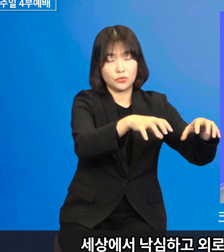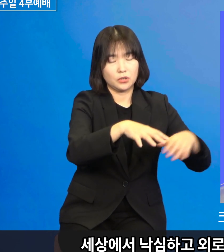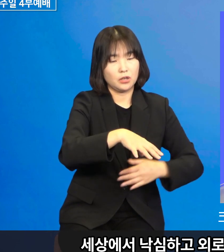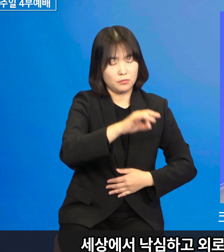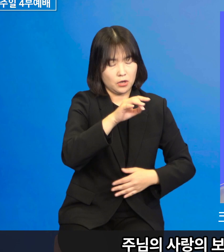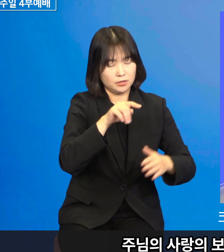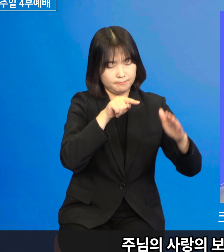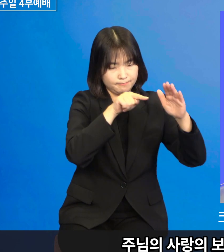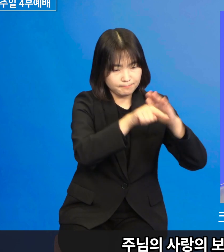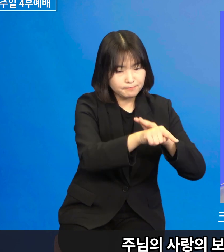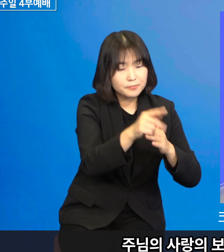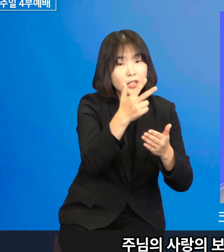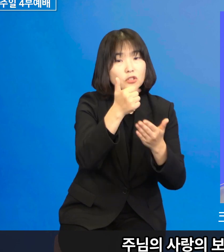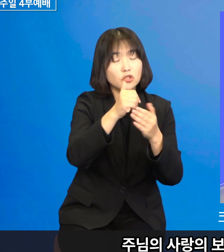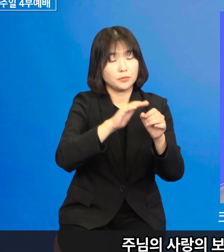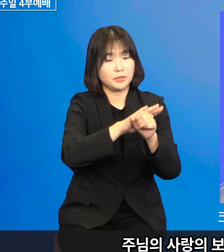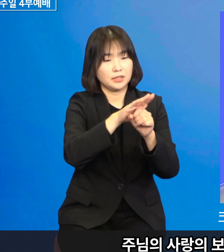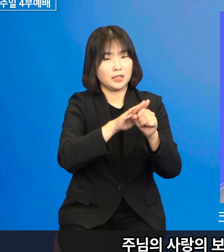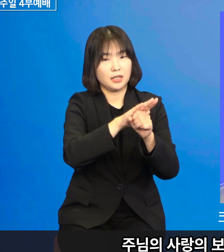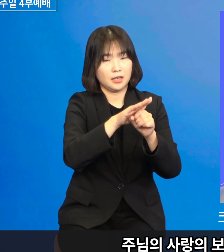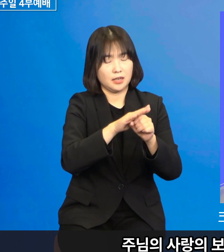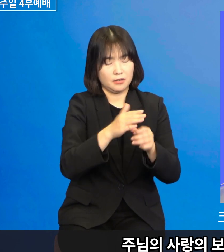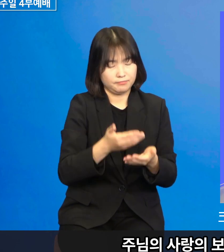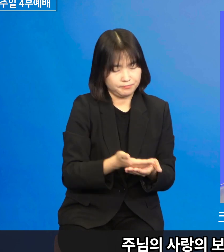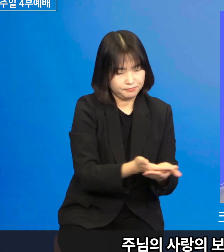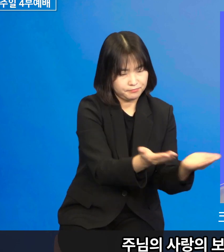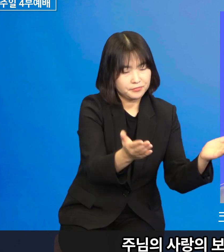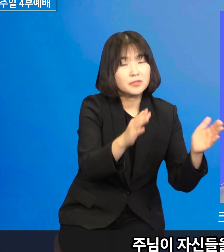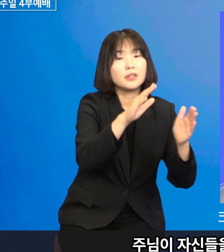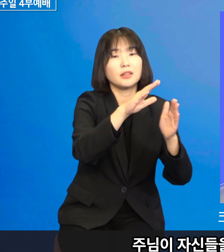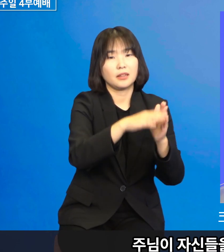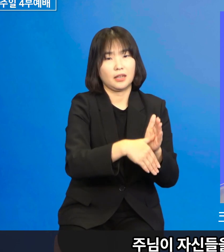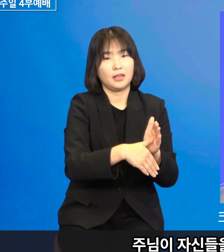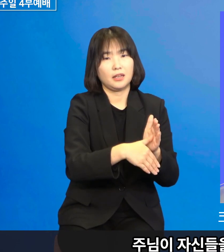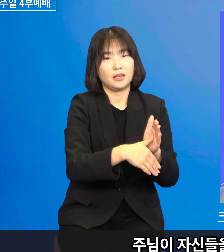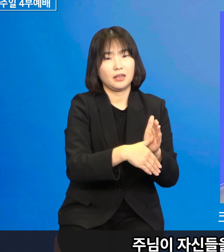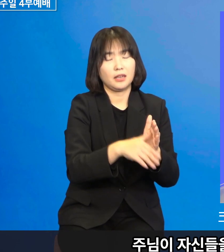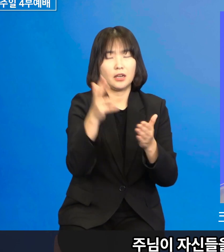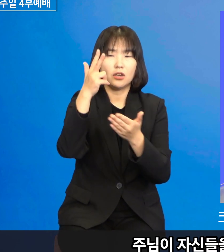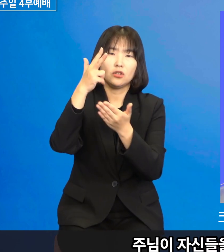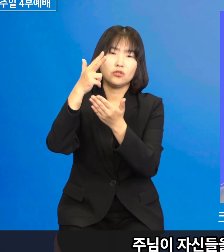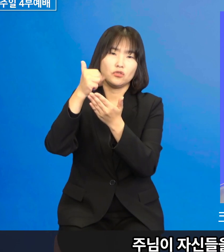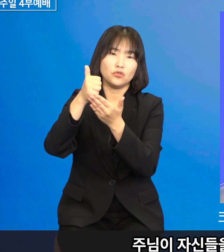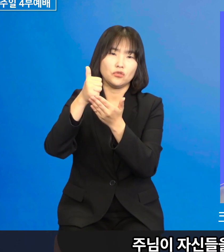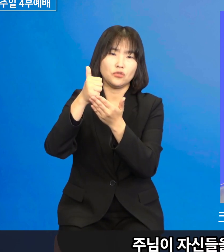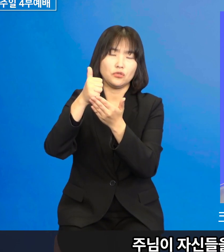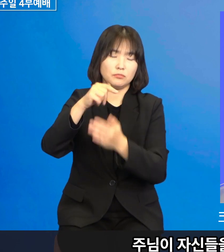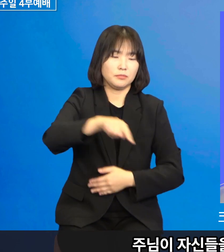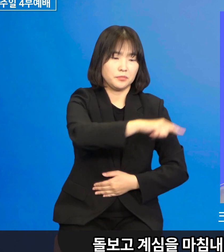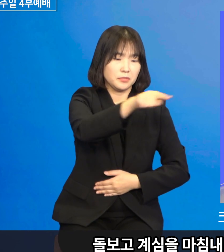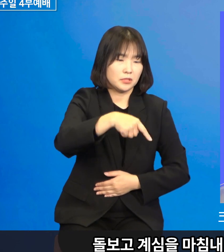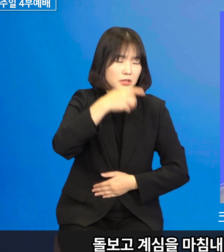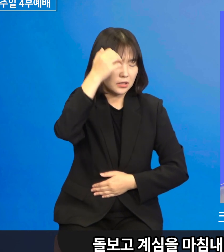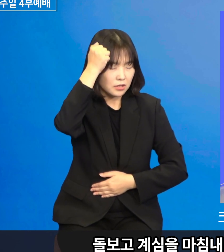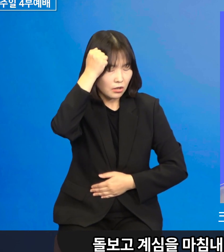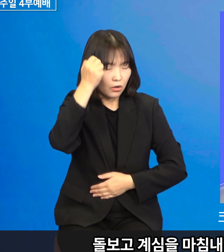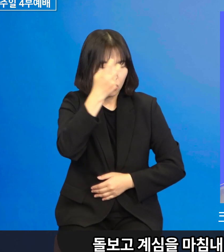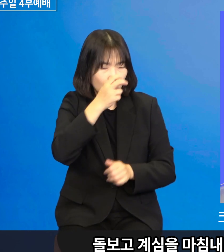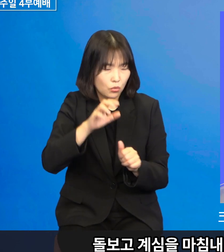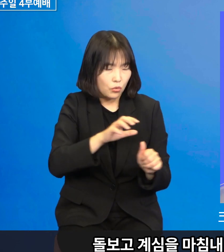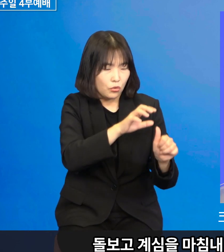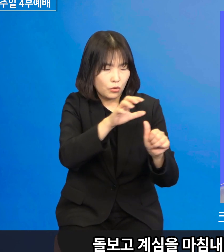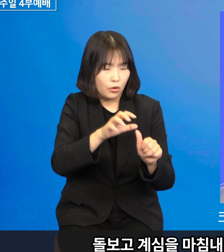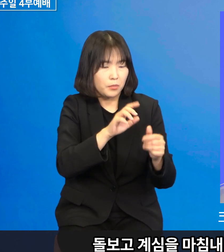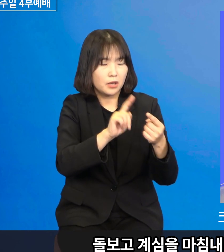먼저 찾아가 주님의 사랑의 보따리를 풀어 베풀 때 주님이 자신들을 기억하고 계시고 돌보고